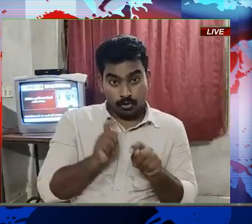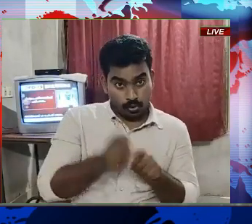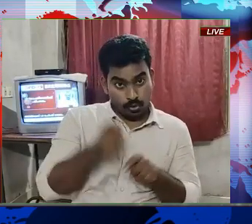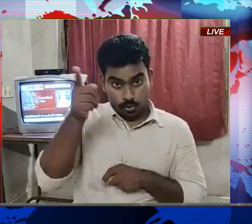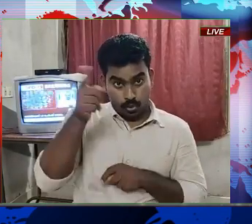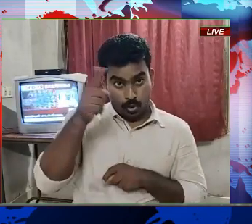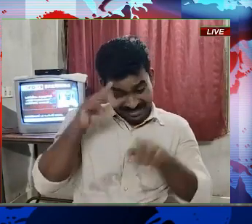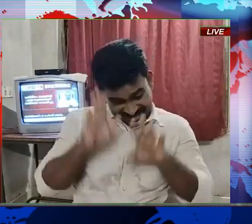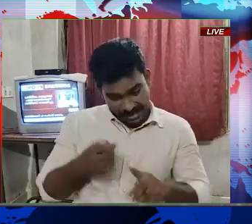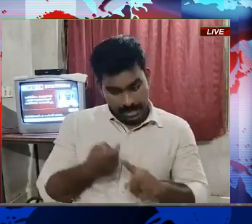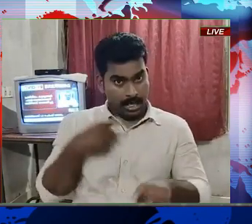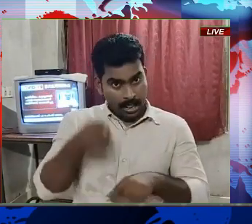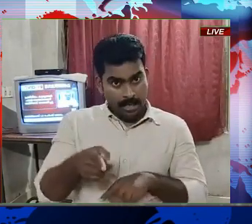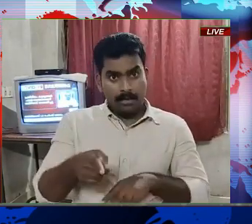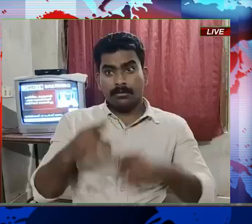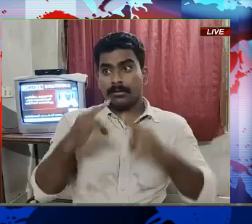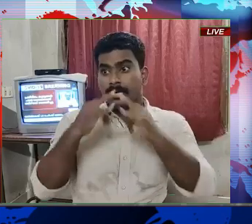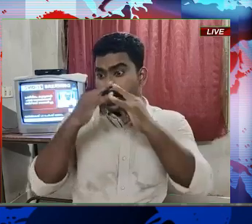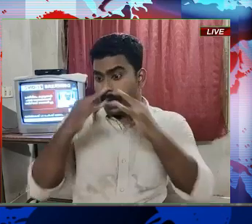2,01,950 പേർ